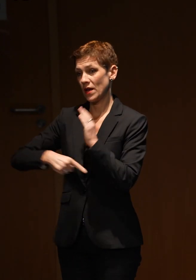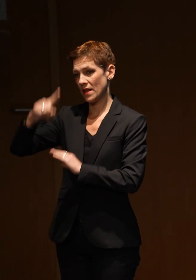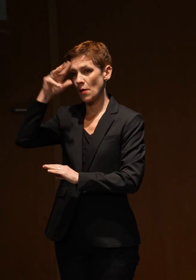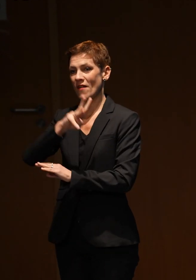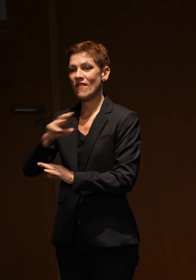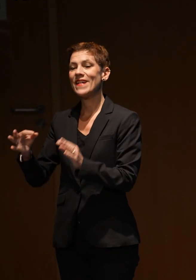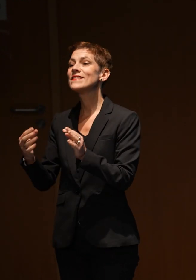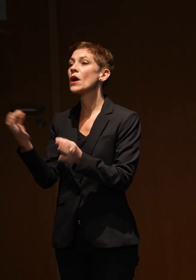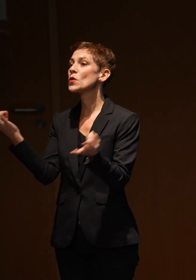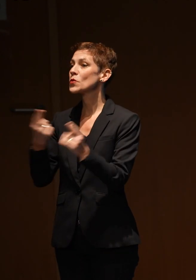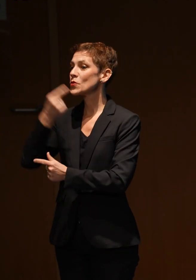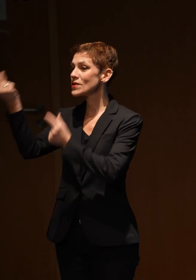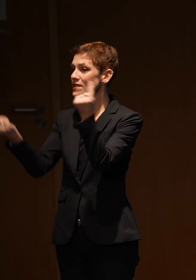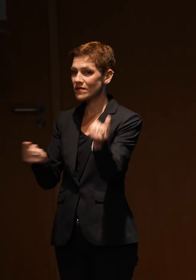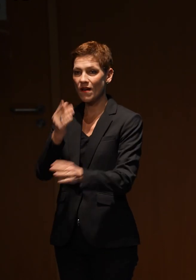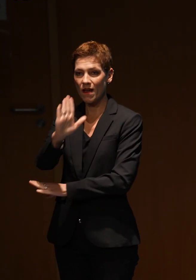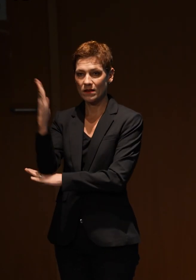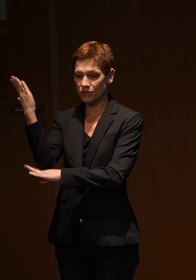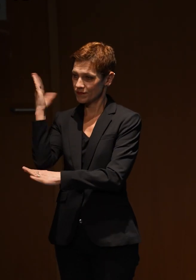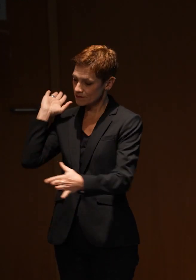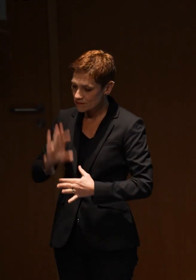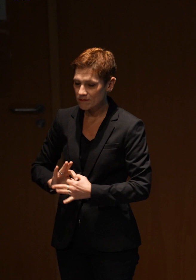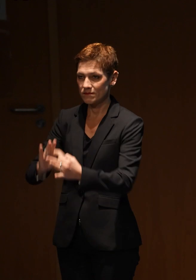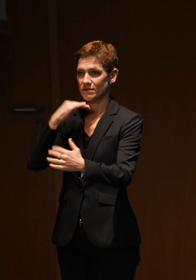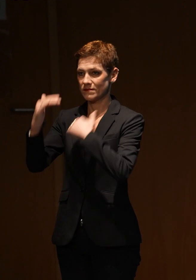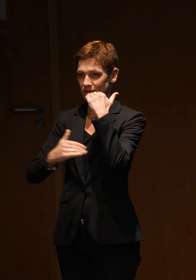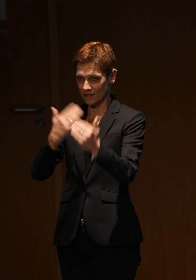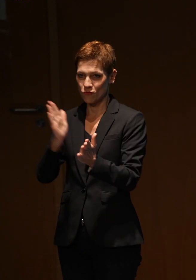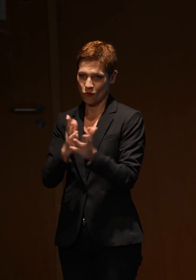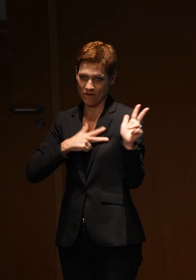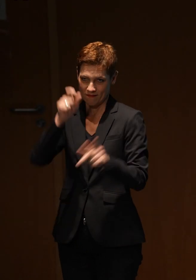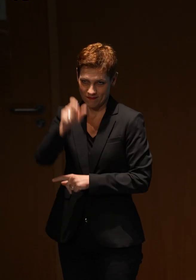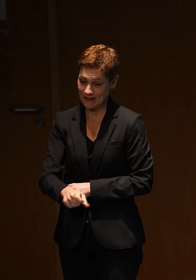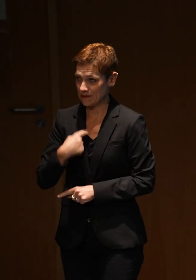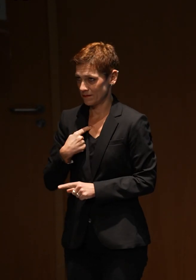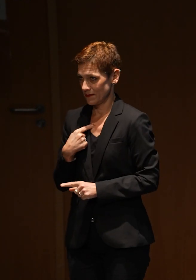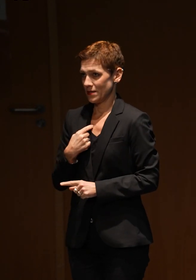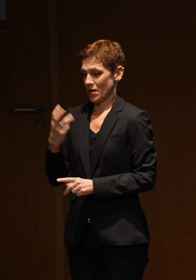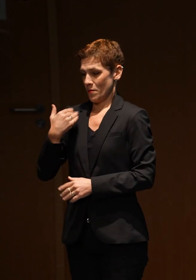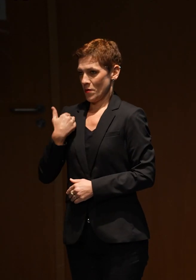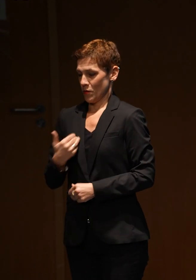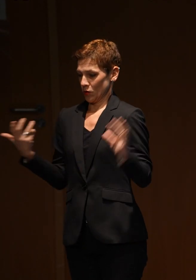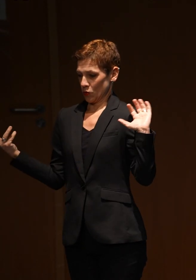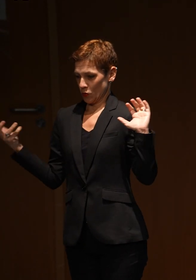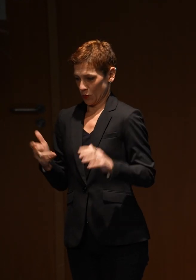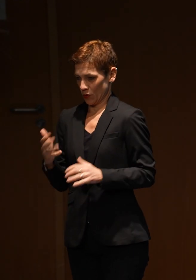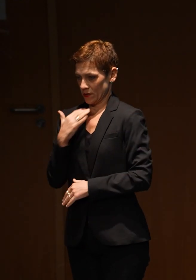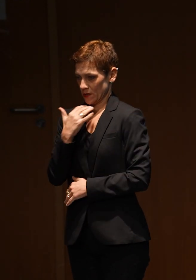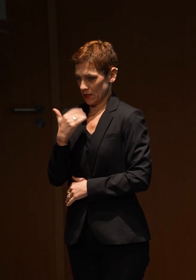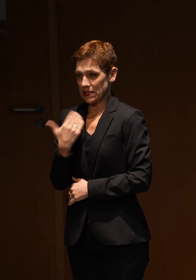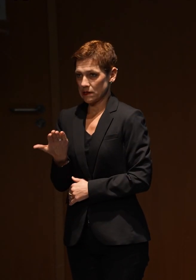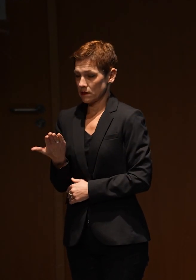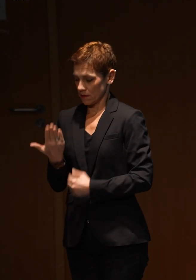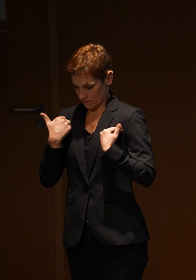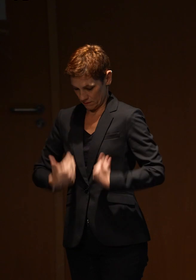bin schon sehr gespannt. Ich habe ihm auch versprochen, dass ich mich äußerst kurz fassen will, weil es ja schon mal gar nicht heute um mich geht, sondern es